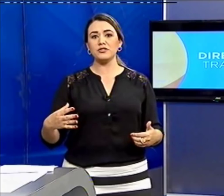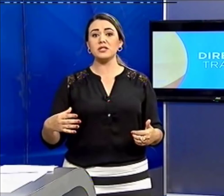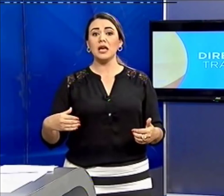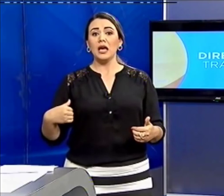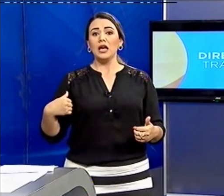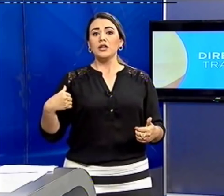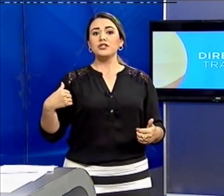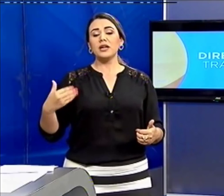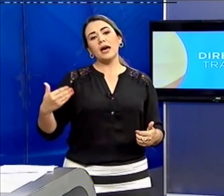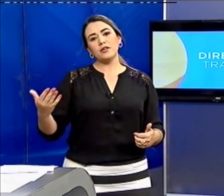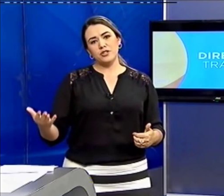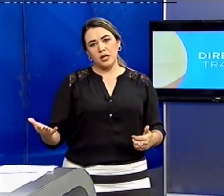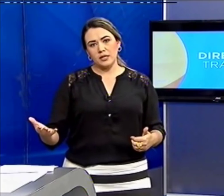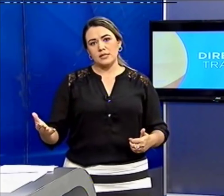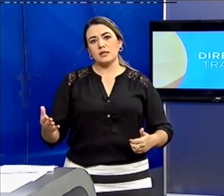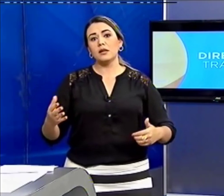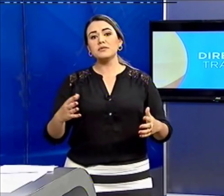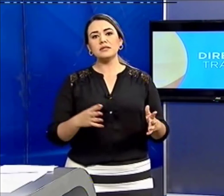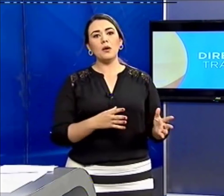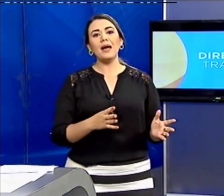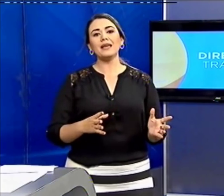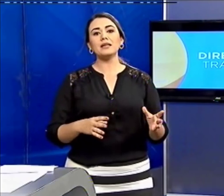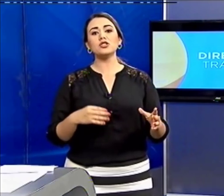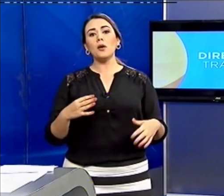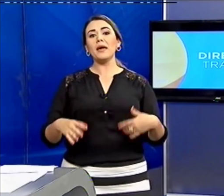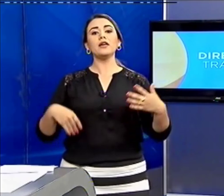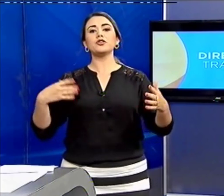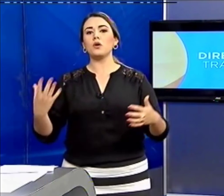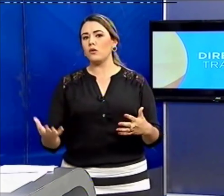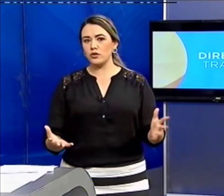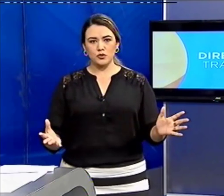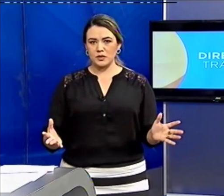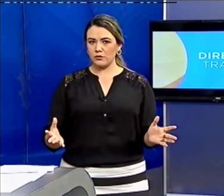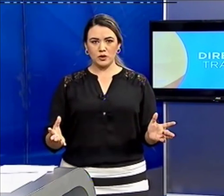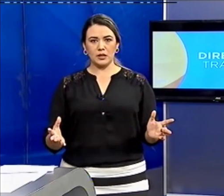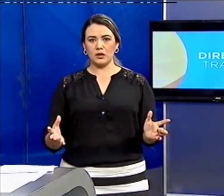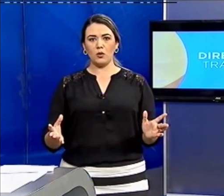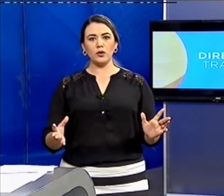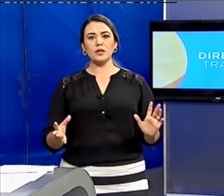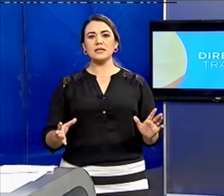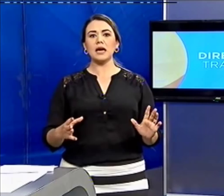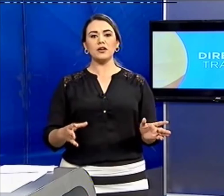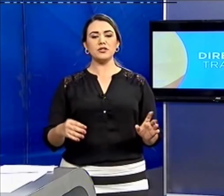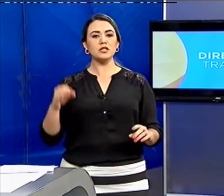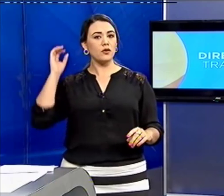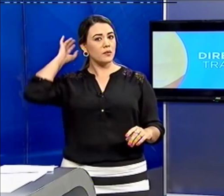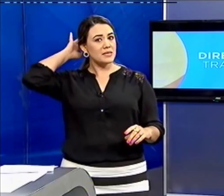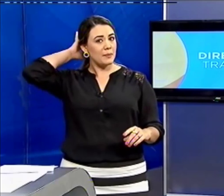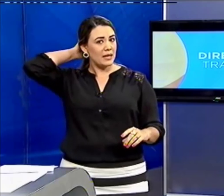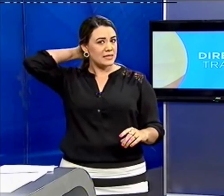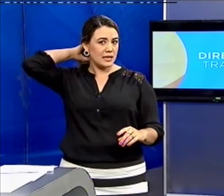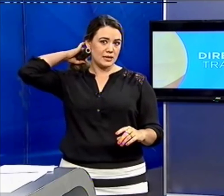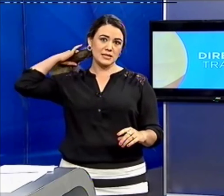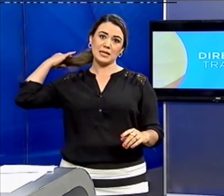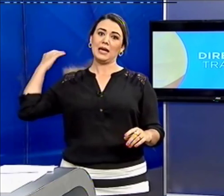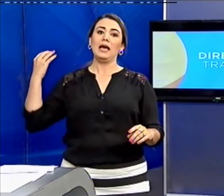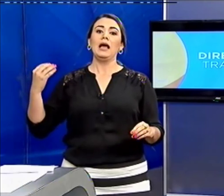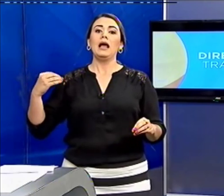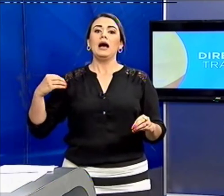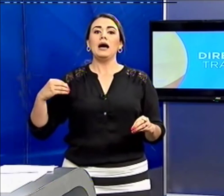modalidades de garantias. Não é que somente com a Constituição de 88 essas garantias foram estabelecidas.